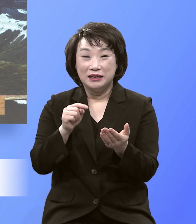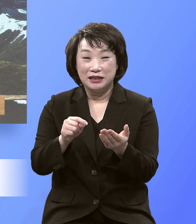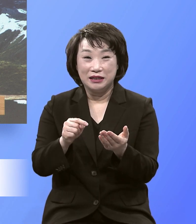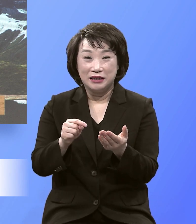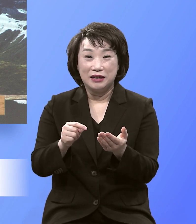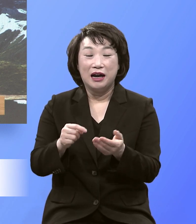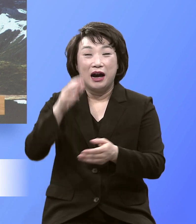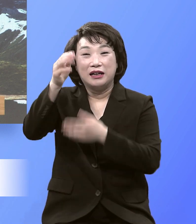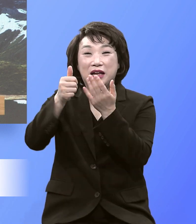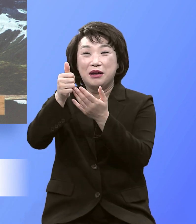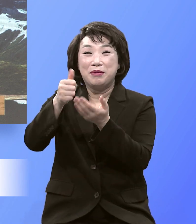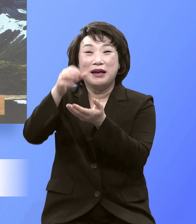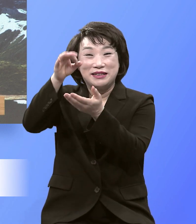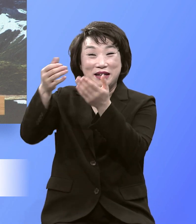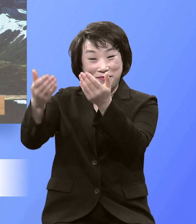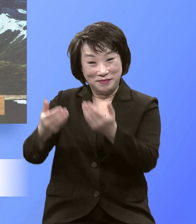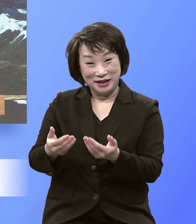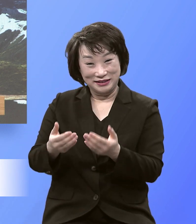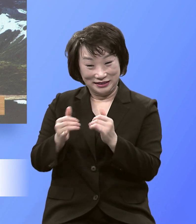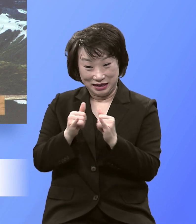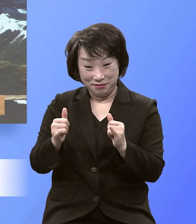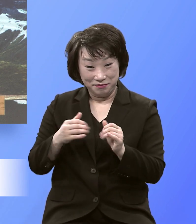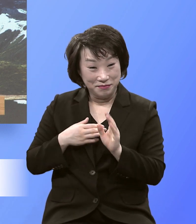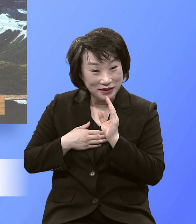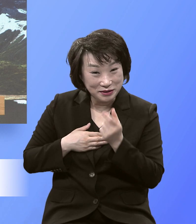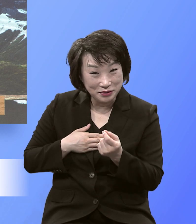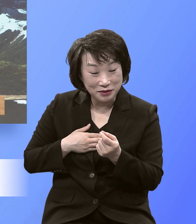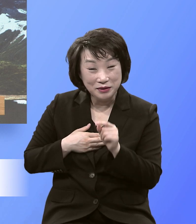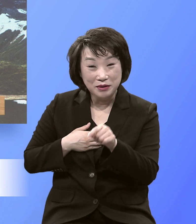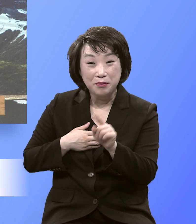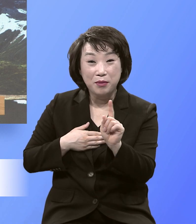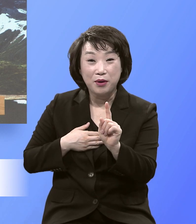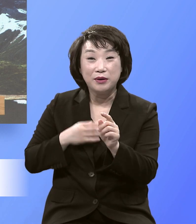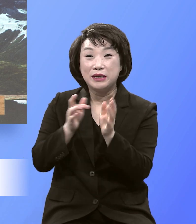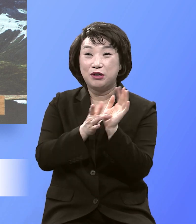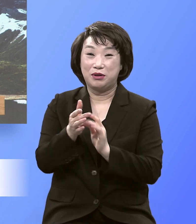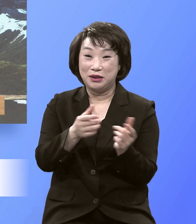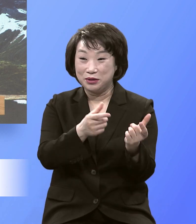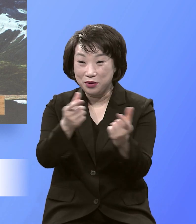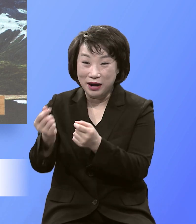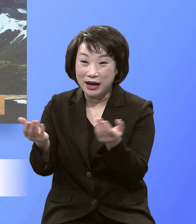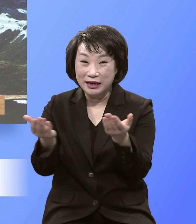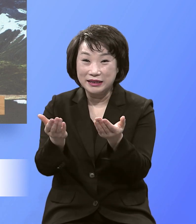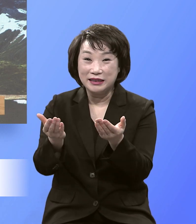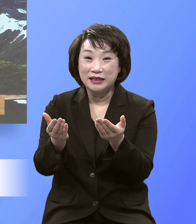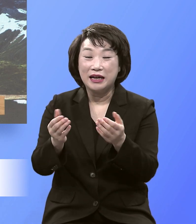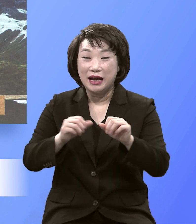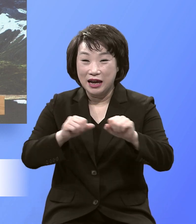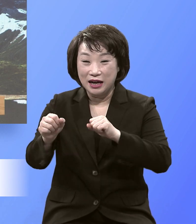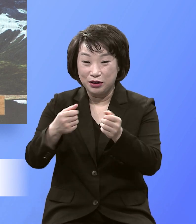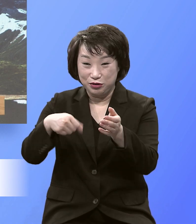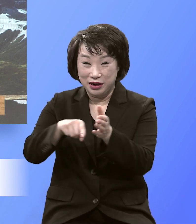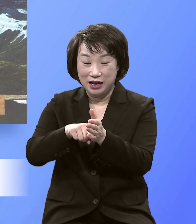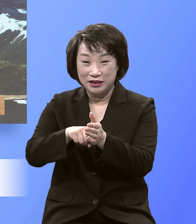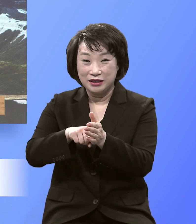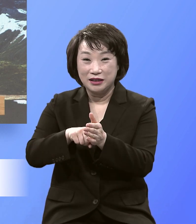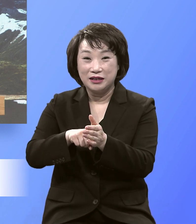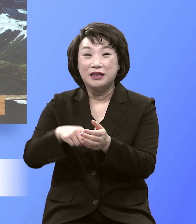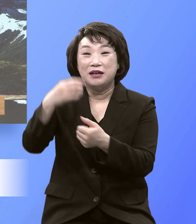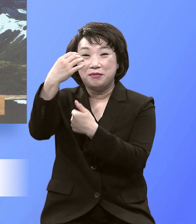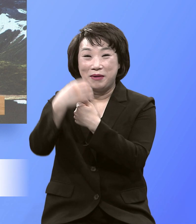상속자로, 무슨 상속자냐? 예수와 같은 일을 하기 위한